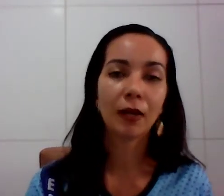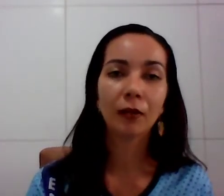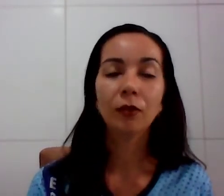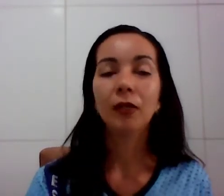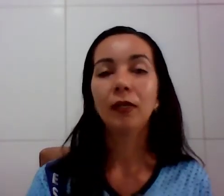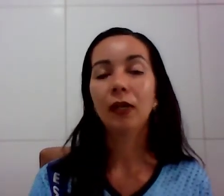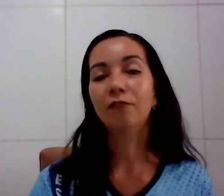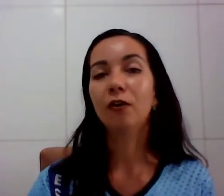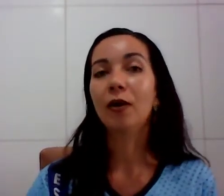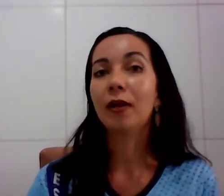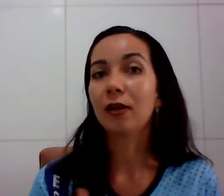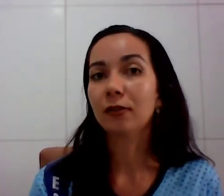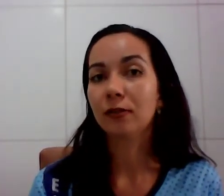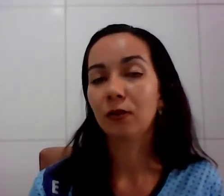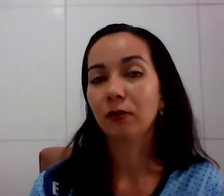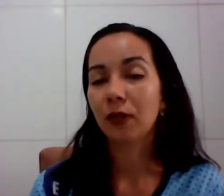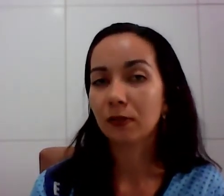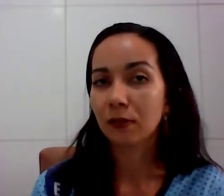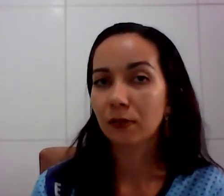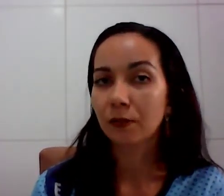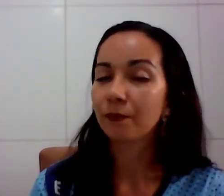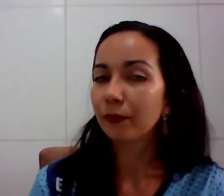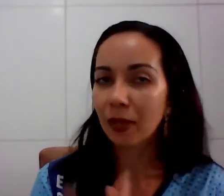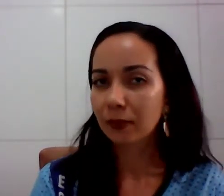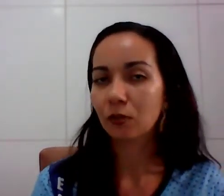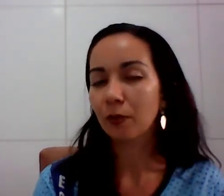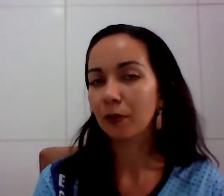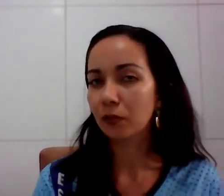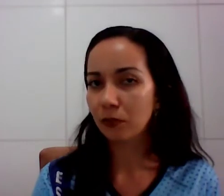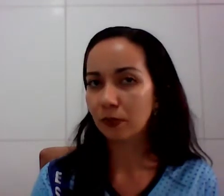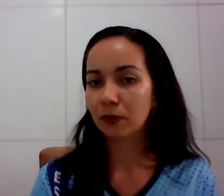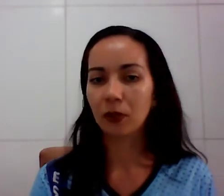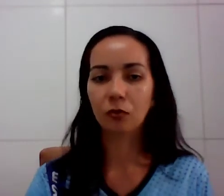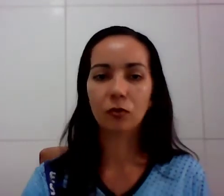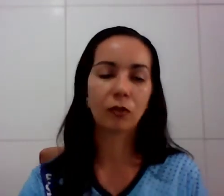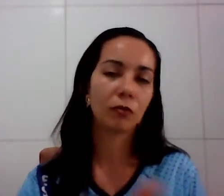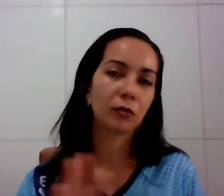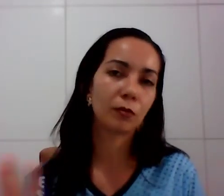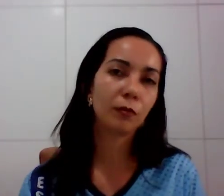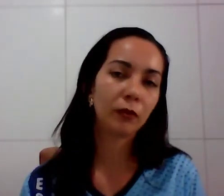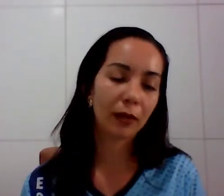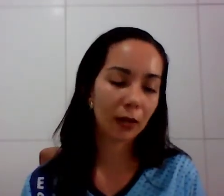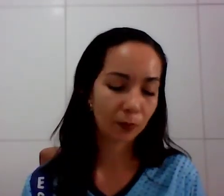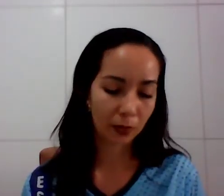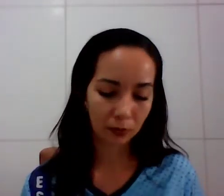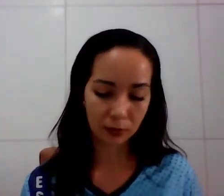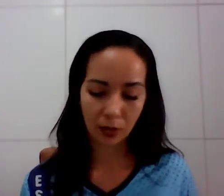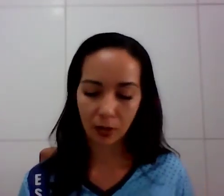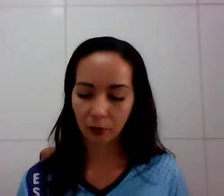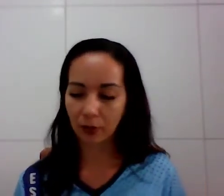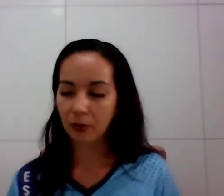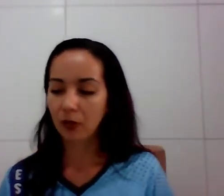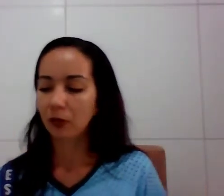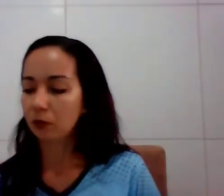passado, que levou à criação dessas datas comemorativas. Eu trouxe coisas muito legais para a nossa aula.